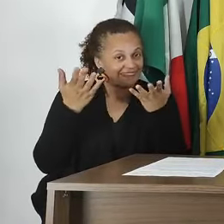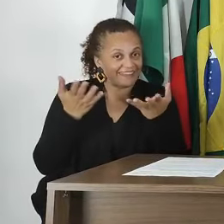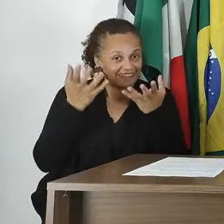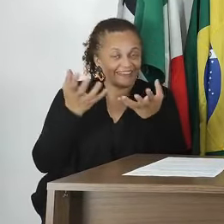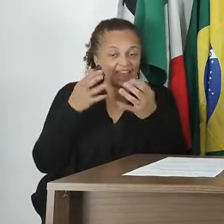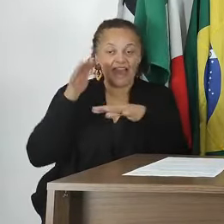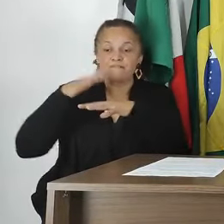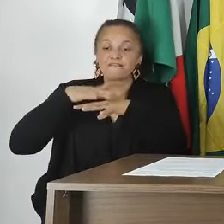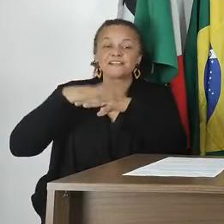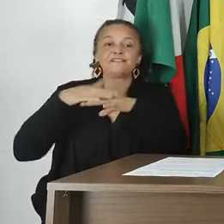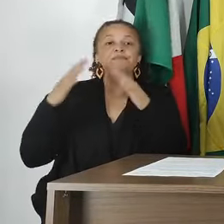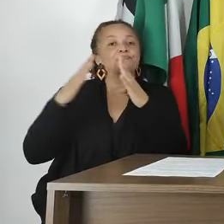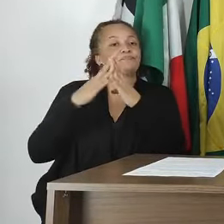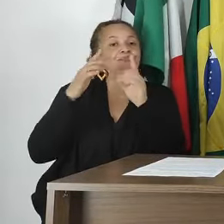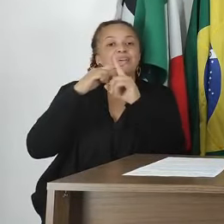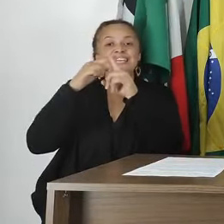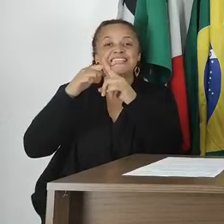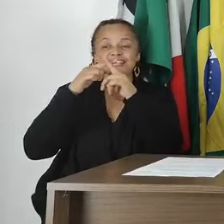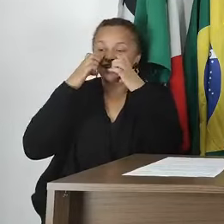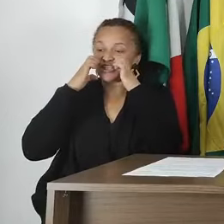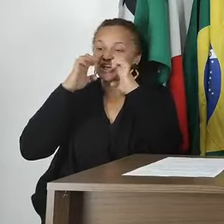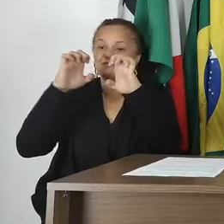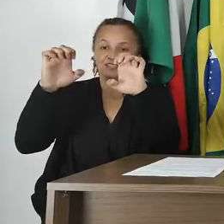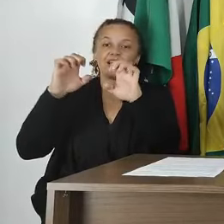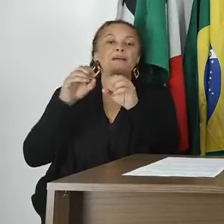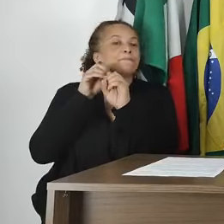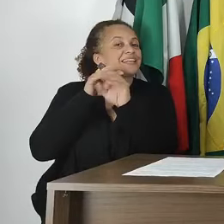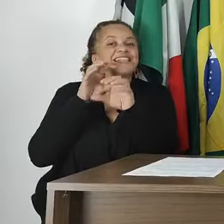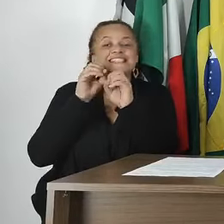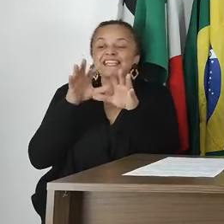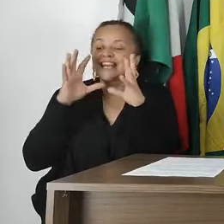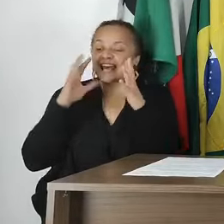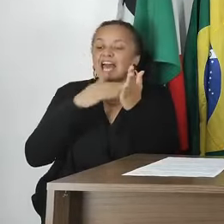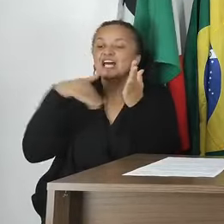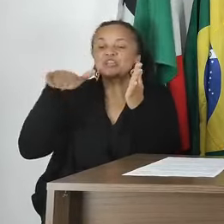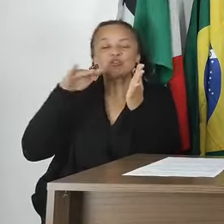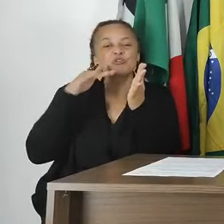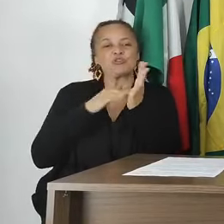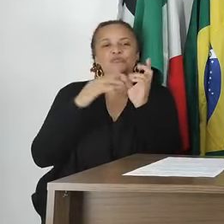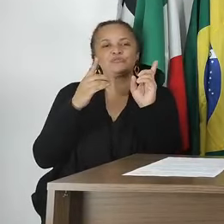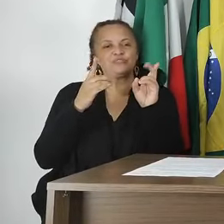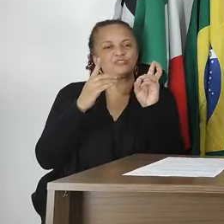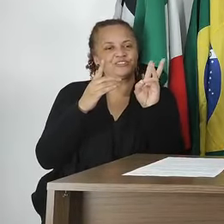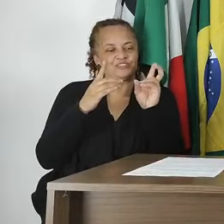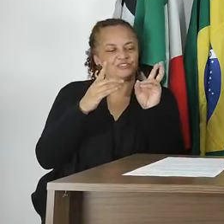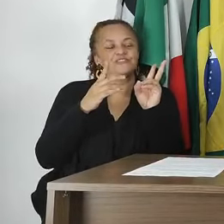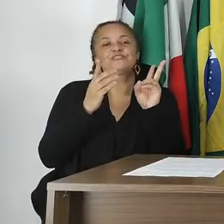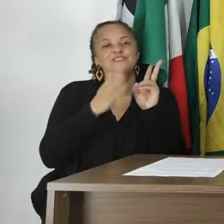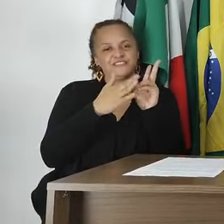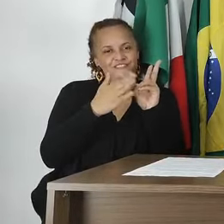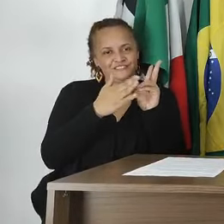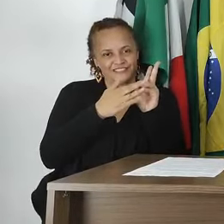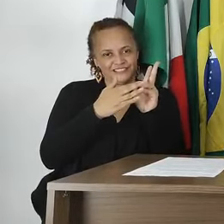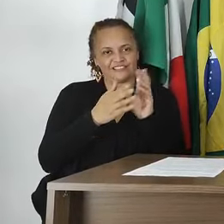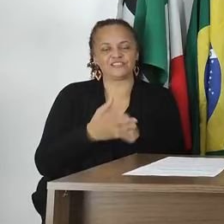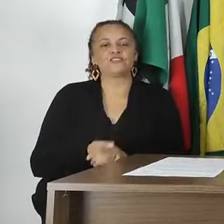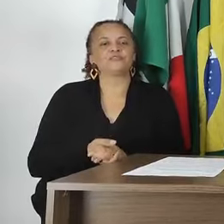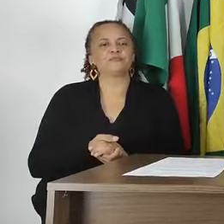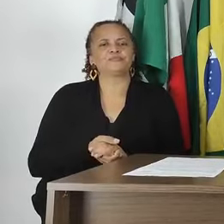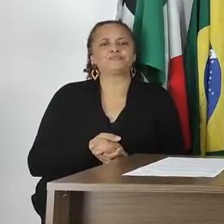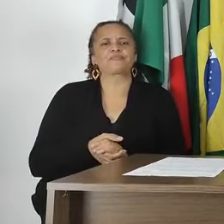igreja evangélica para pregar o evangelho a todos os índios na sua própria aldeia. Ou